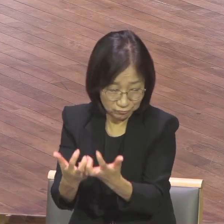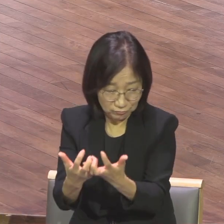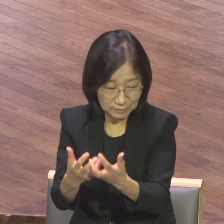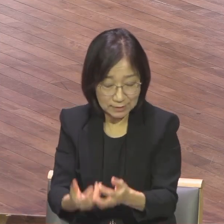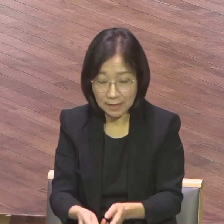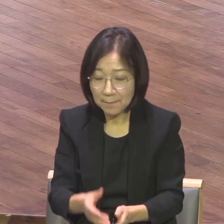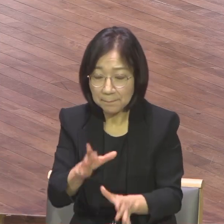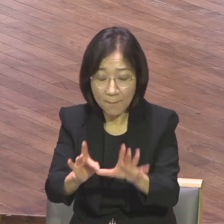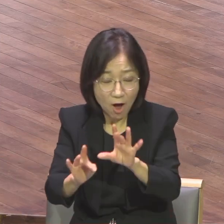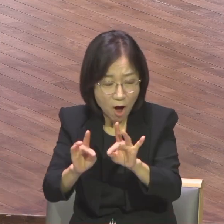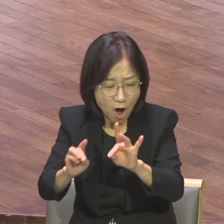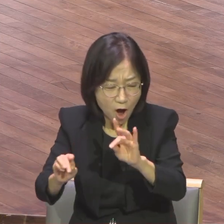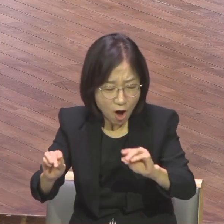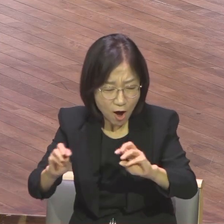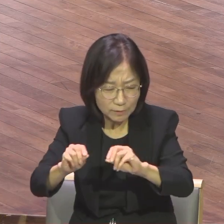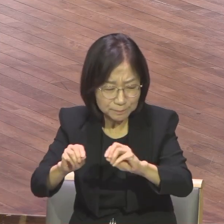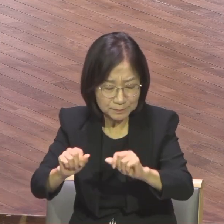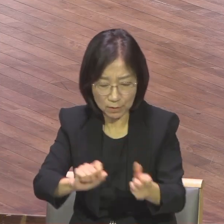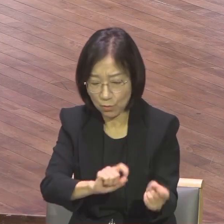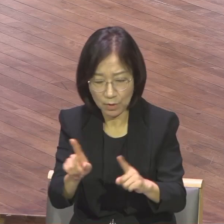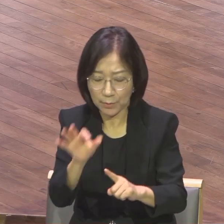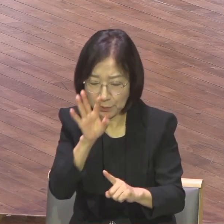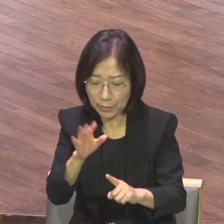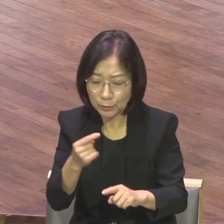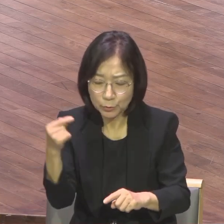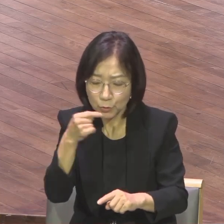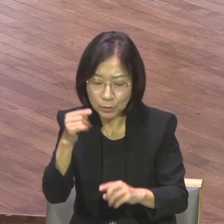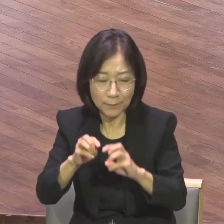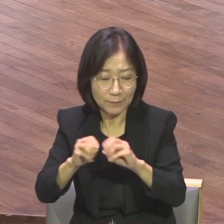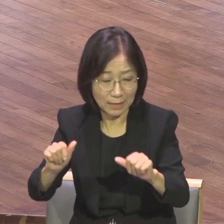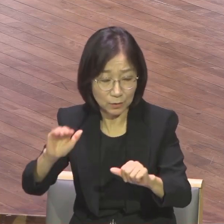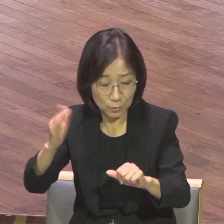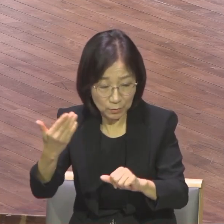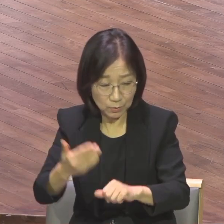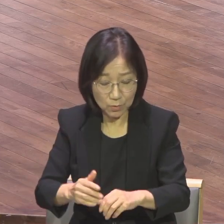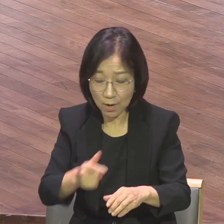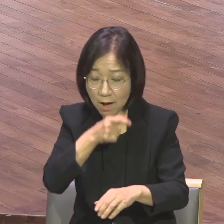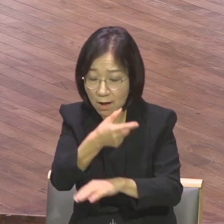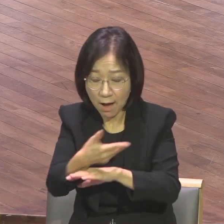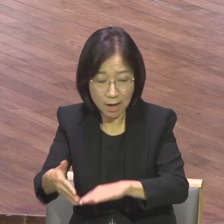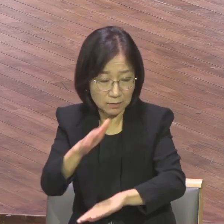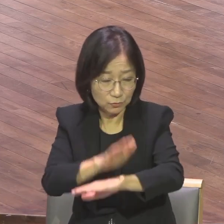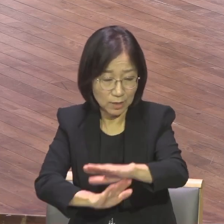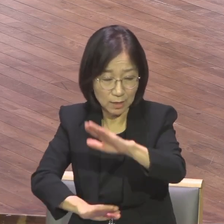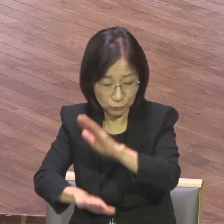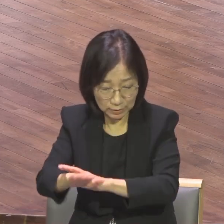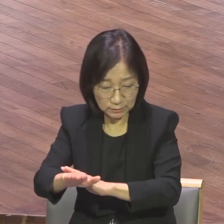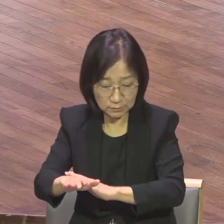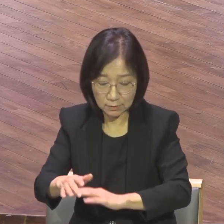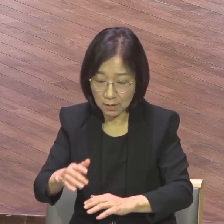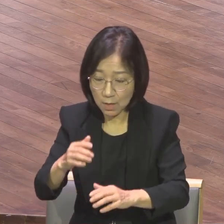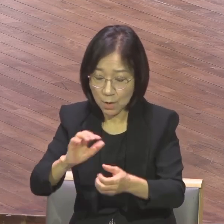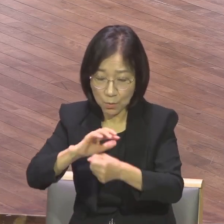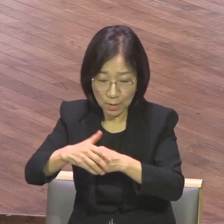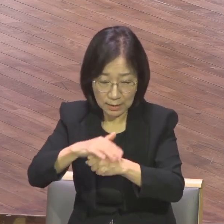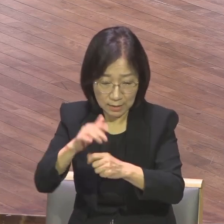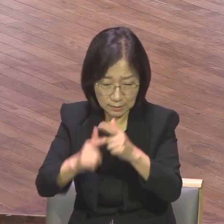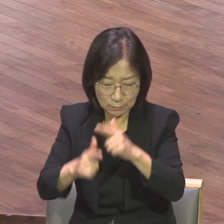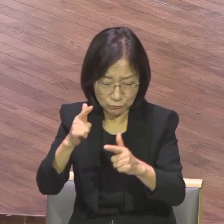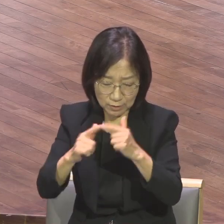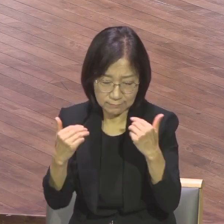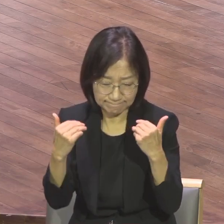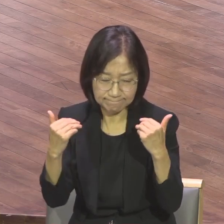개펄은 되살아나지 못하고 소금 땅이 될 것이며 강 좌우 가에는 각종 먹을 가실나무가 자라서 그 잎이 시들지